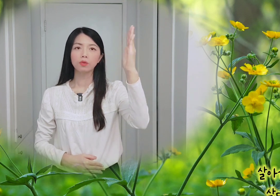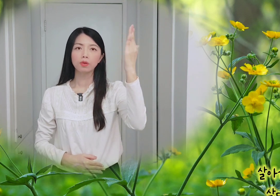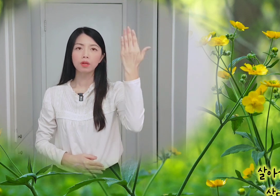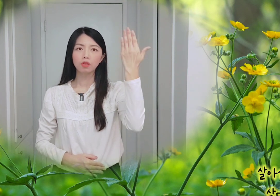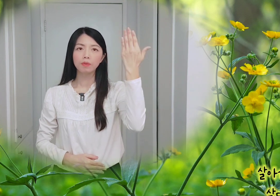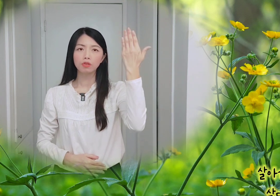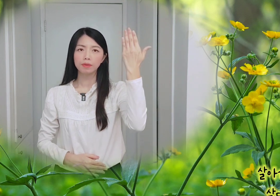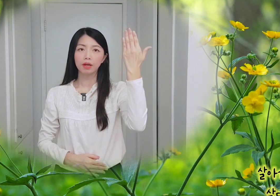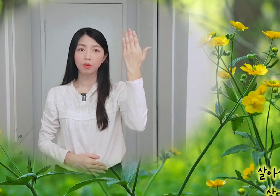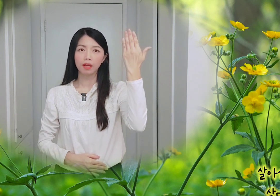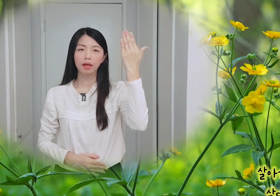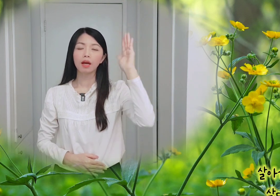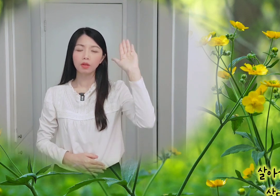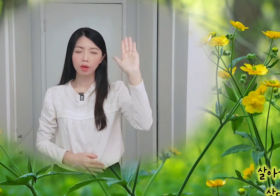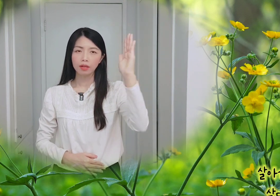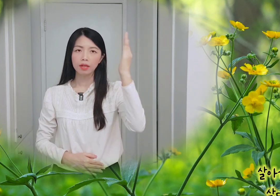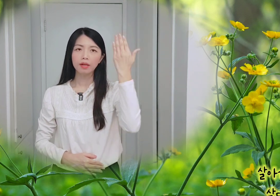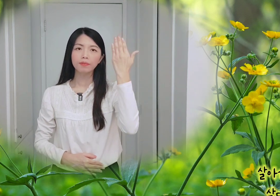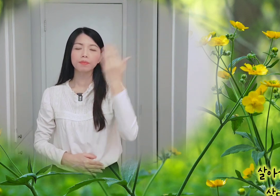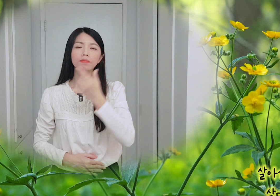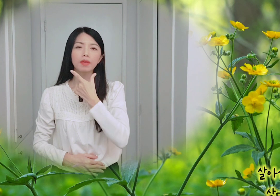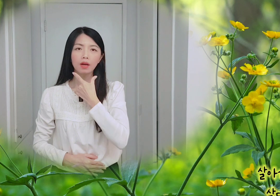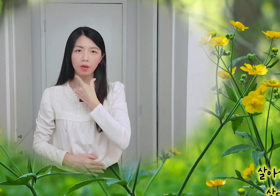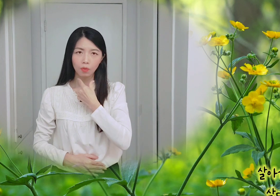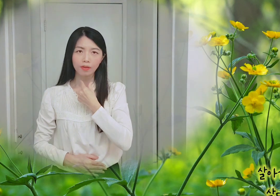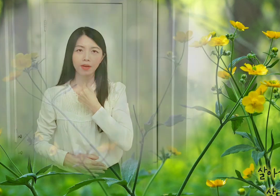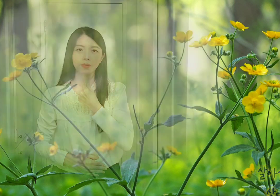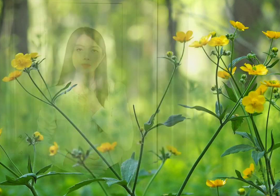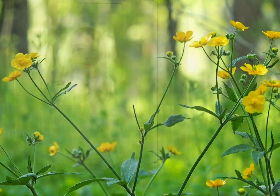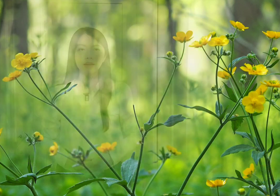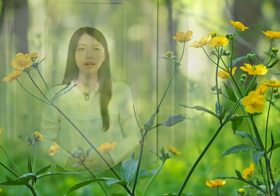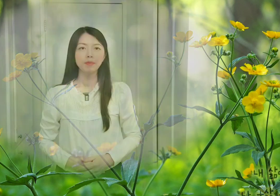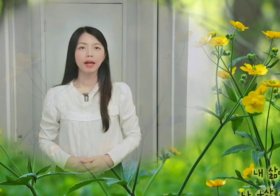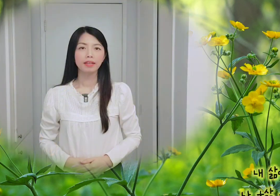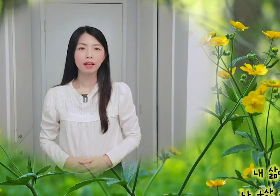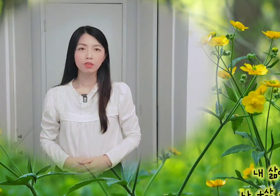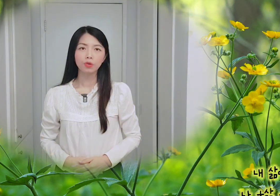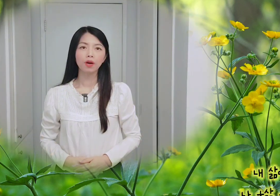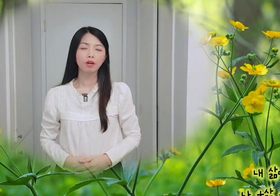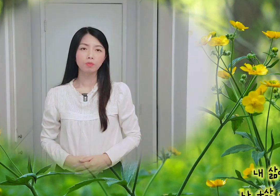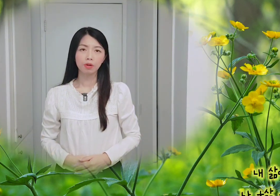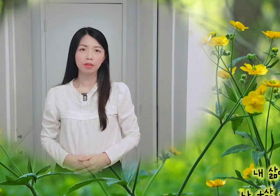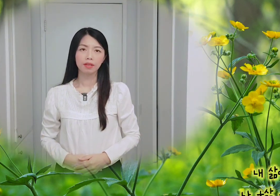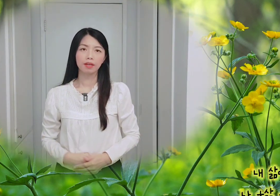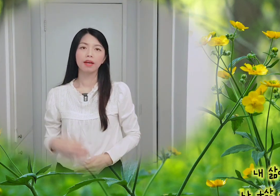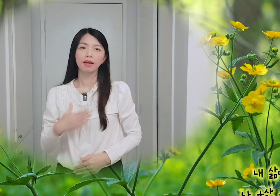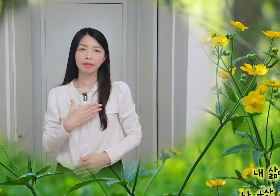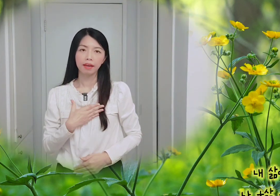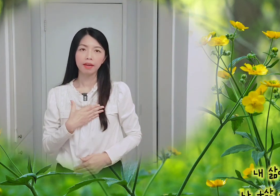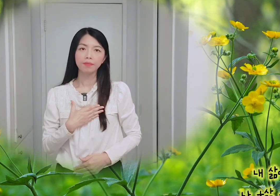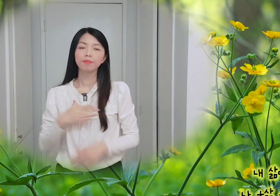시작하시고요. 그대로 손을 뒤집어 주시면 돼요. 되다. 되길 원해요. 내 삶의 가장 중요한 건